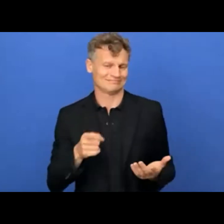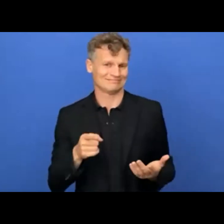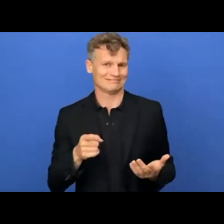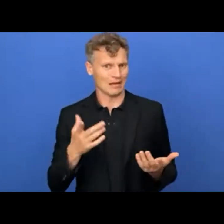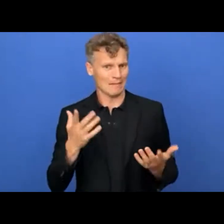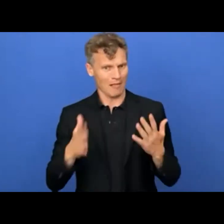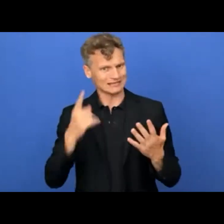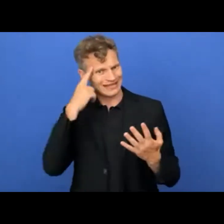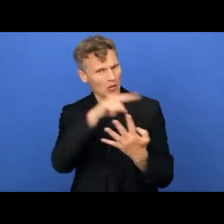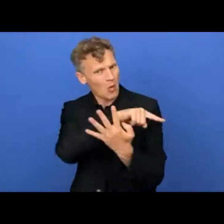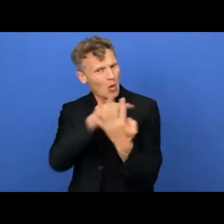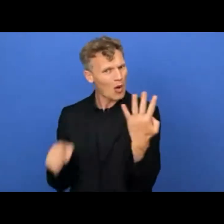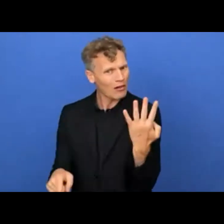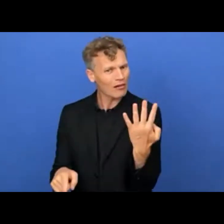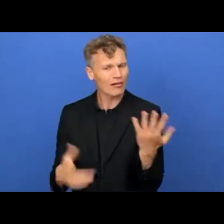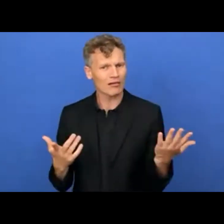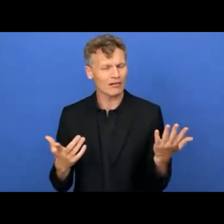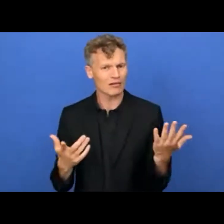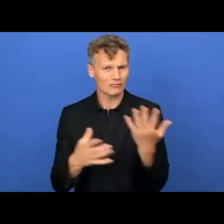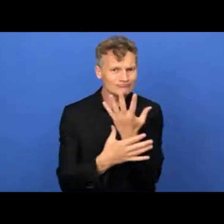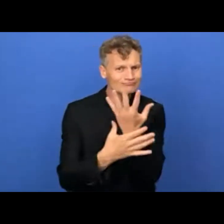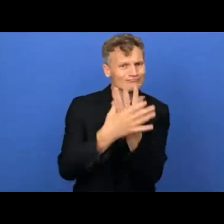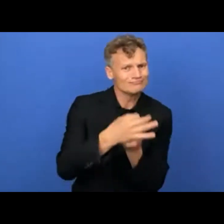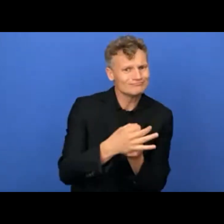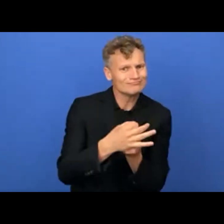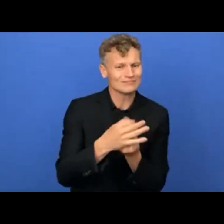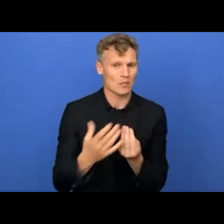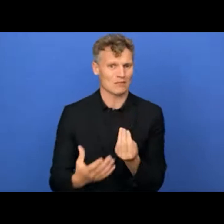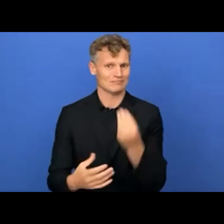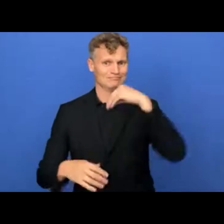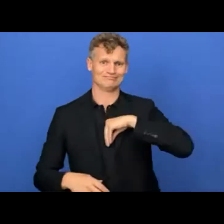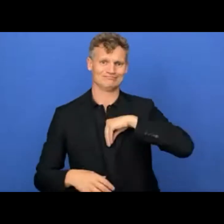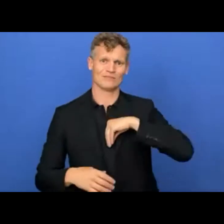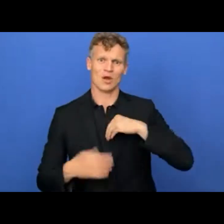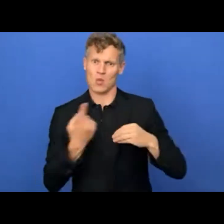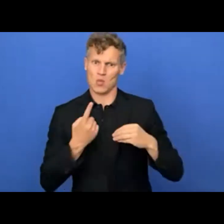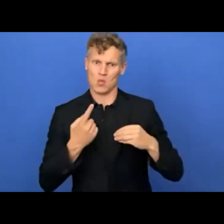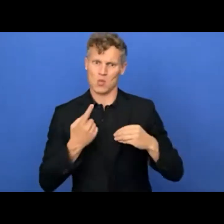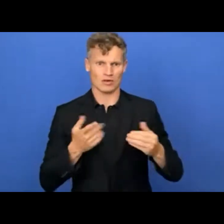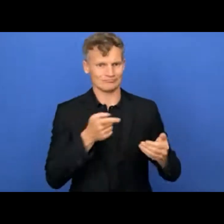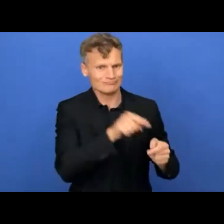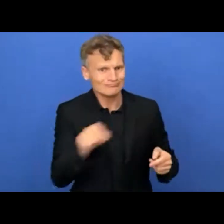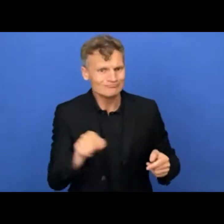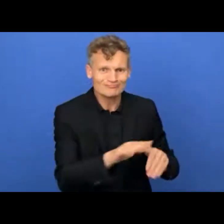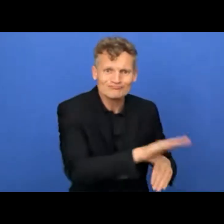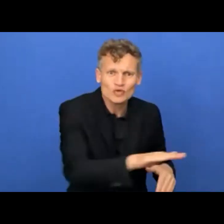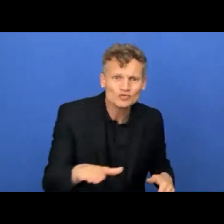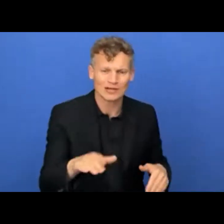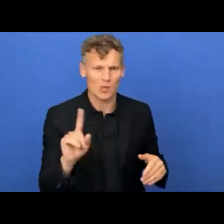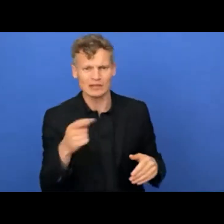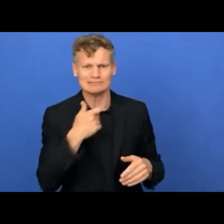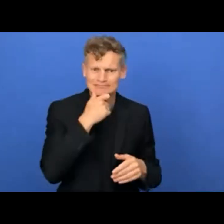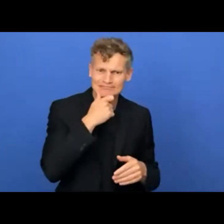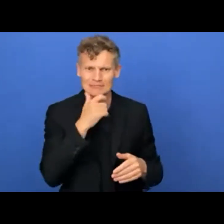intersectorielles tenant compte de la spécificité des besoins. Et d'ailleurs, c'est la première des leçons que nous avons tirées de